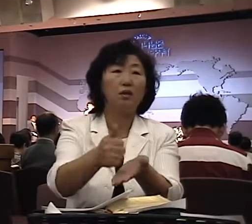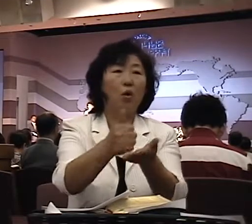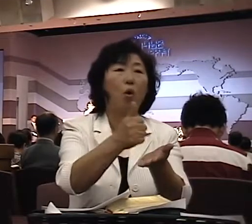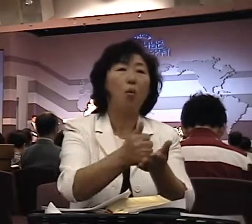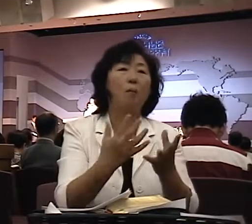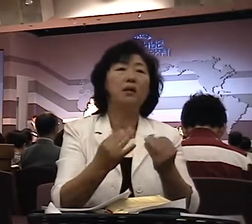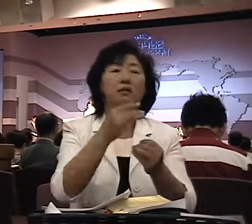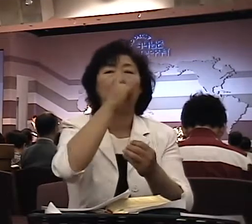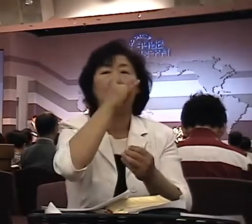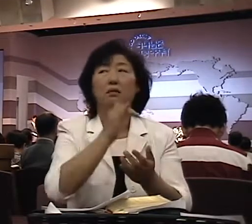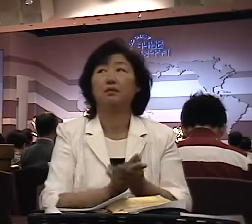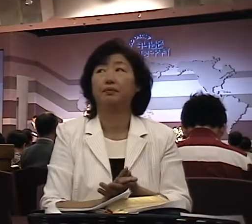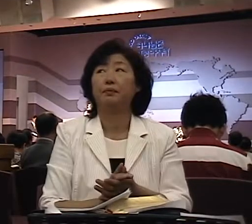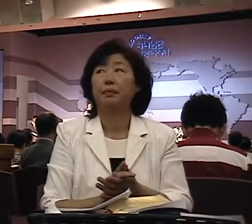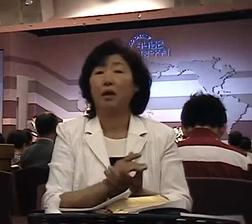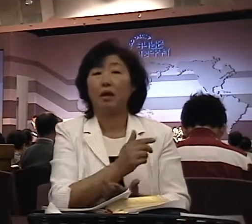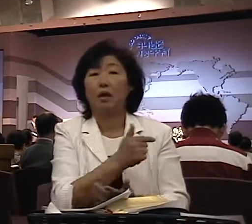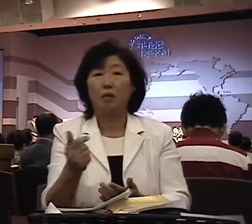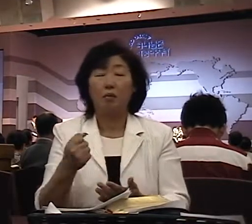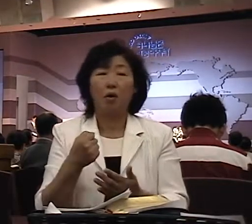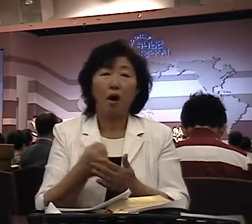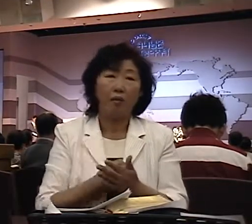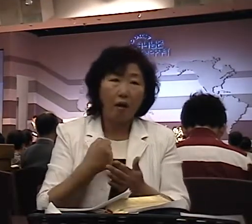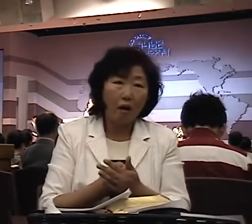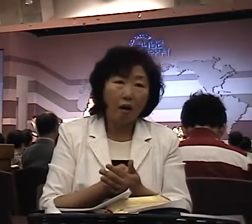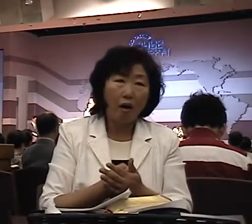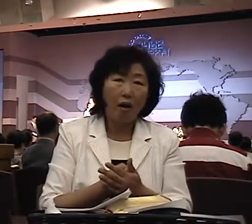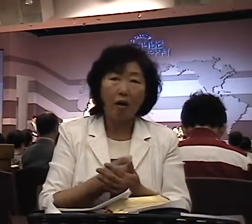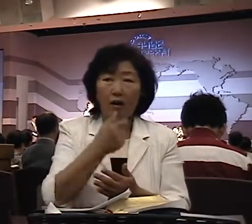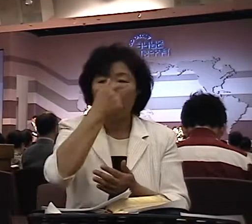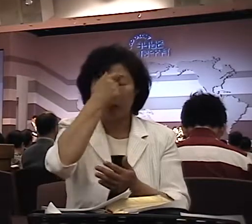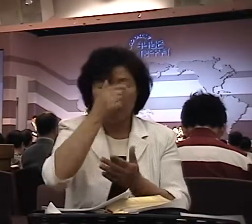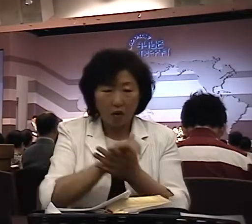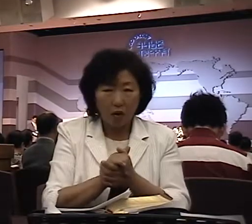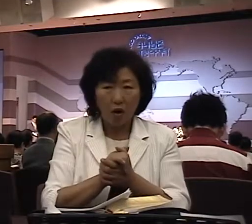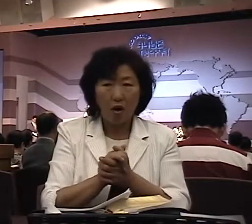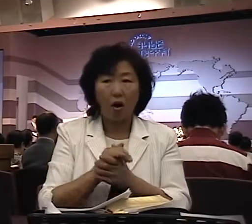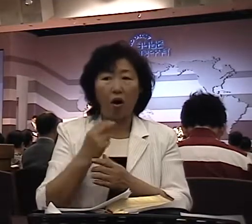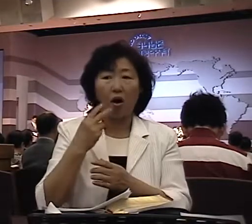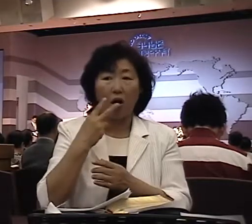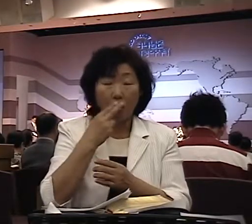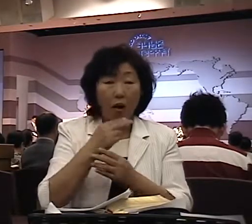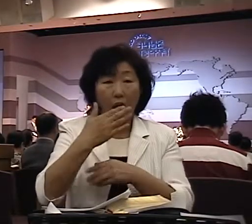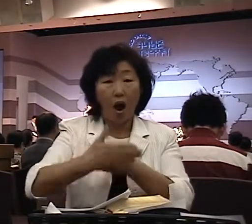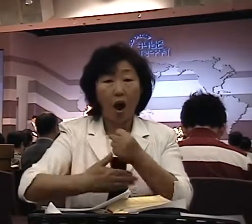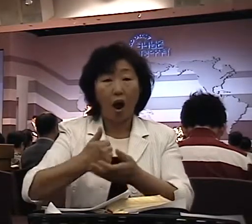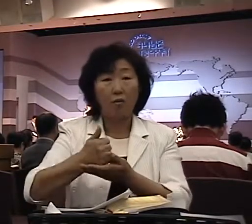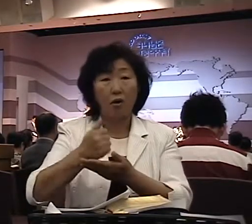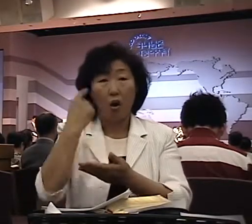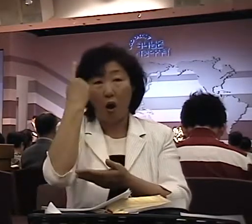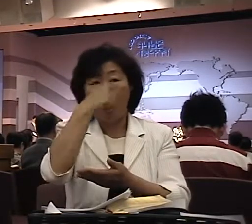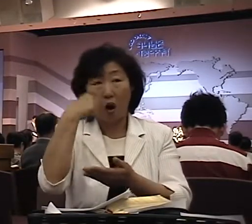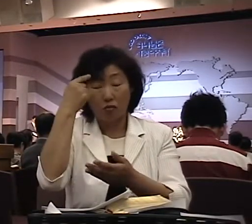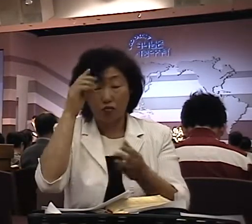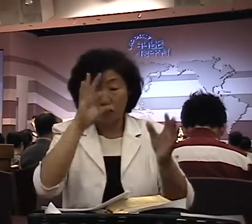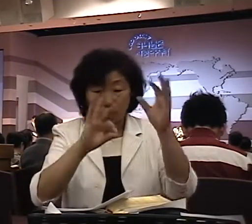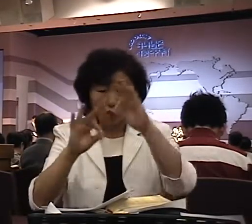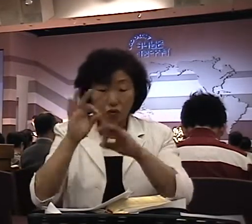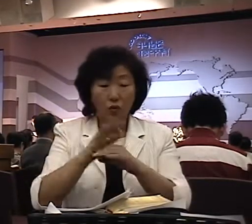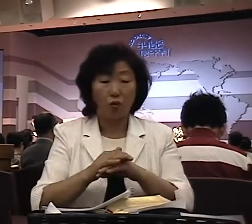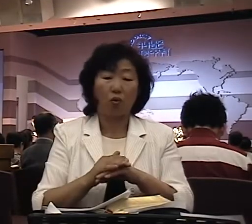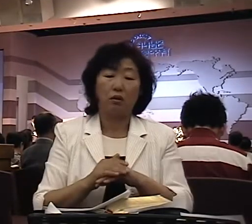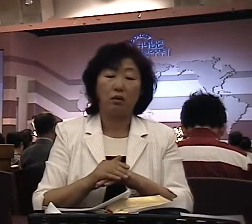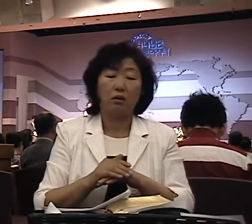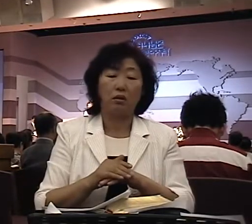없습니다. 참 너무나 안타깝지만 기도하고 금식하고 오랫동안 하나님의 얼굴을 구하는 가운데 하나님의 그러한